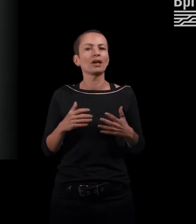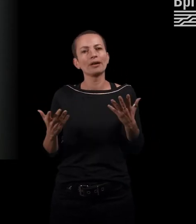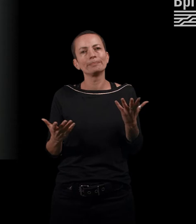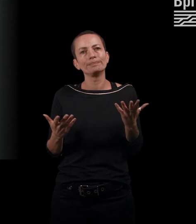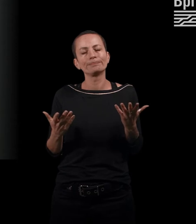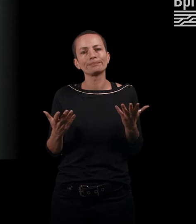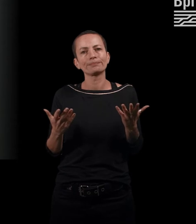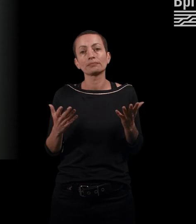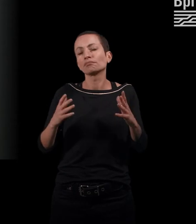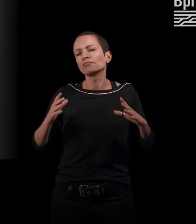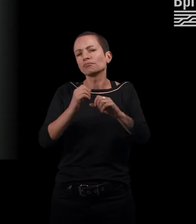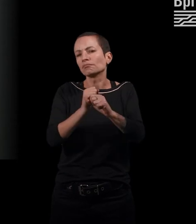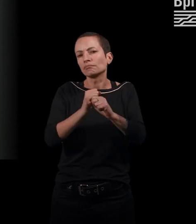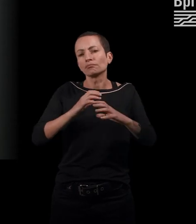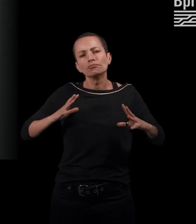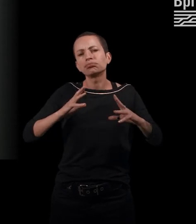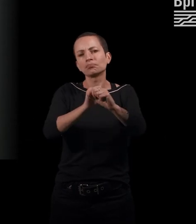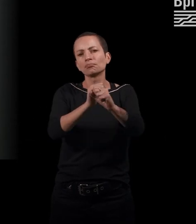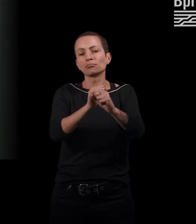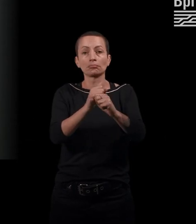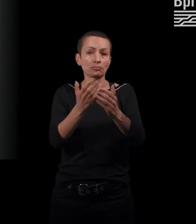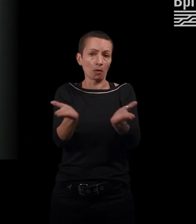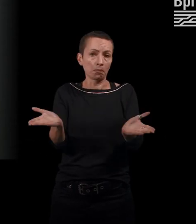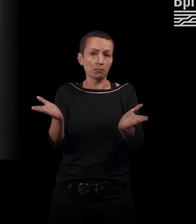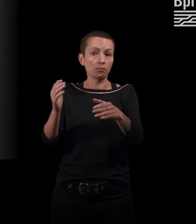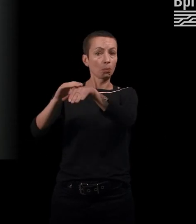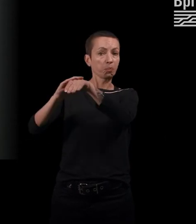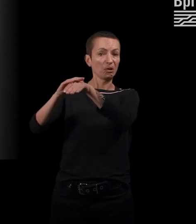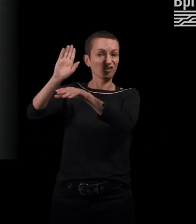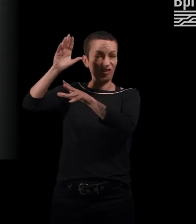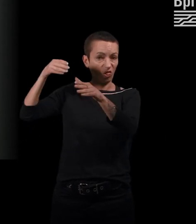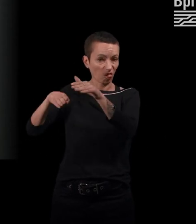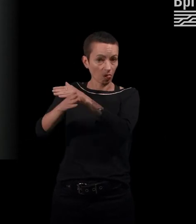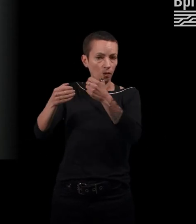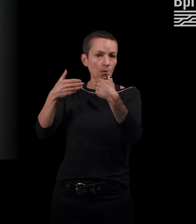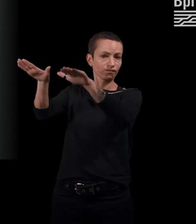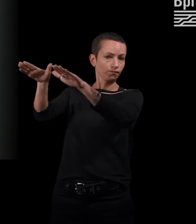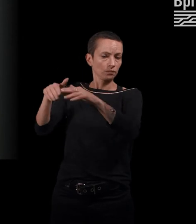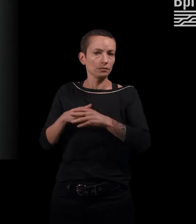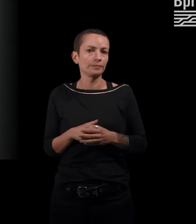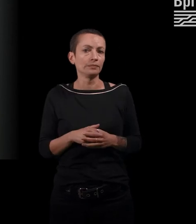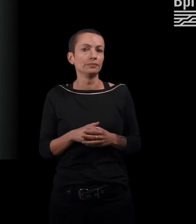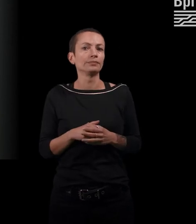Mmh. En gros, et pour résumer, se débarrasser de la classe corrompue et de la corruption.